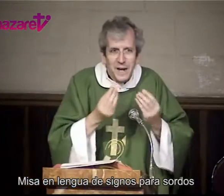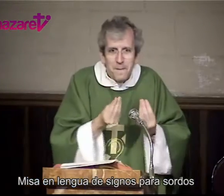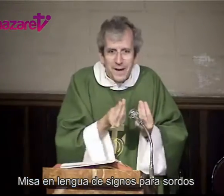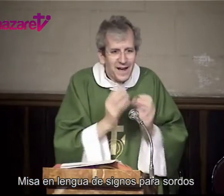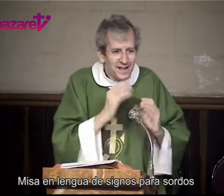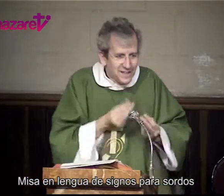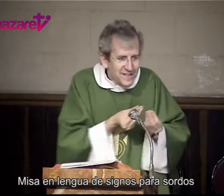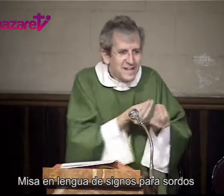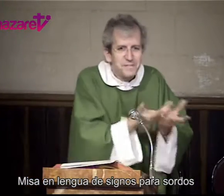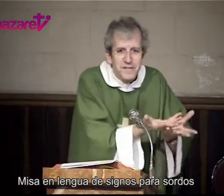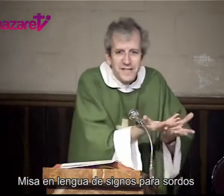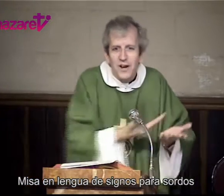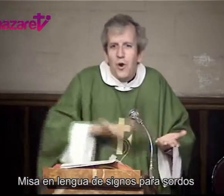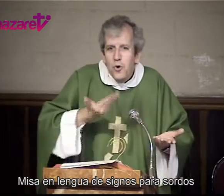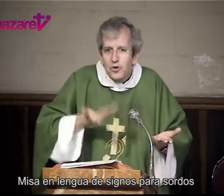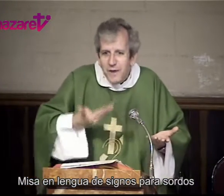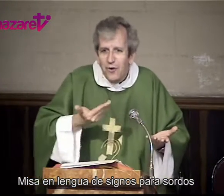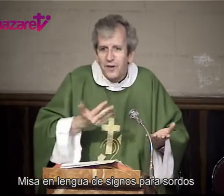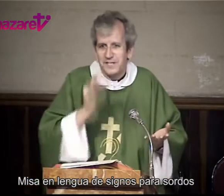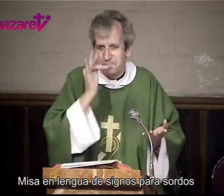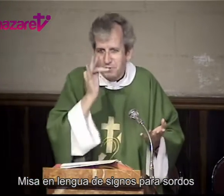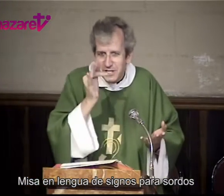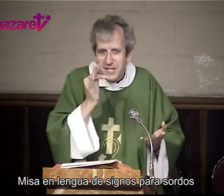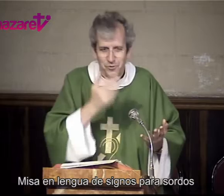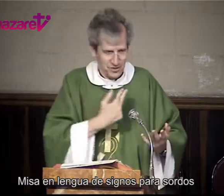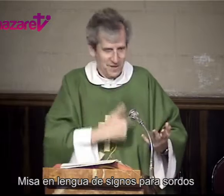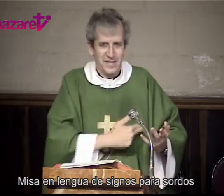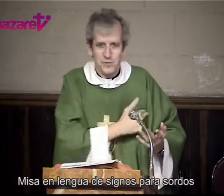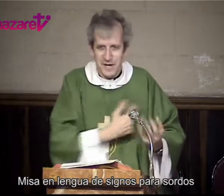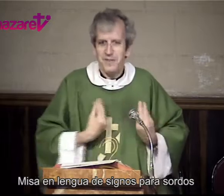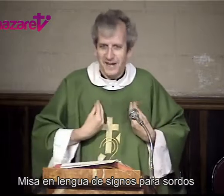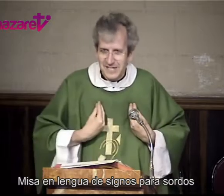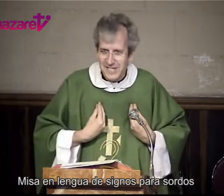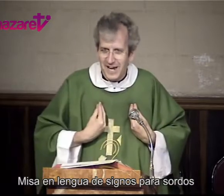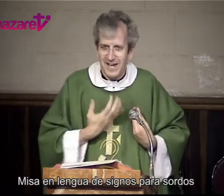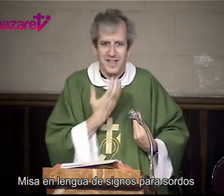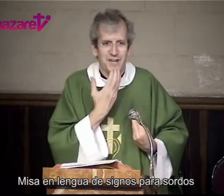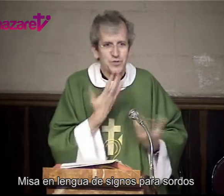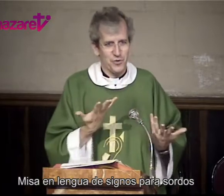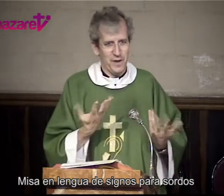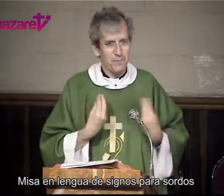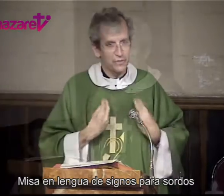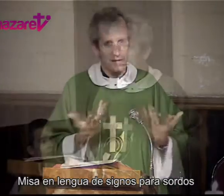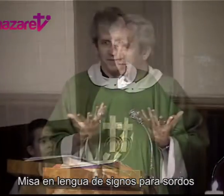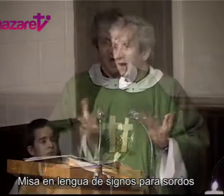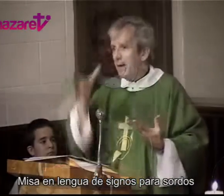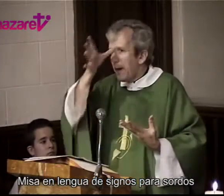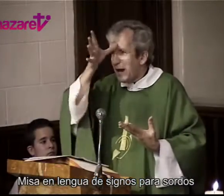para transmitir los valores positivos de nuestra vida cristiana, de nuestro ejemplo, de nuestra vida. El